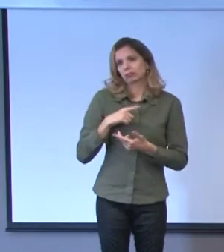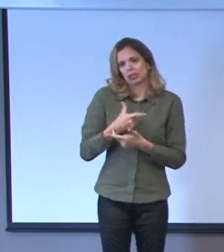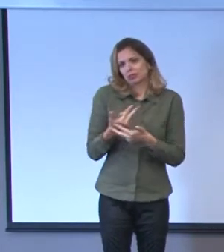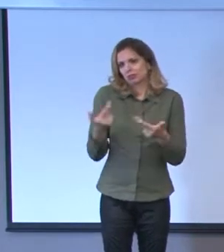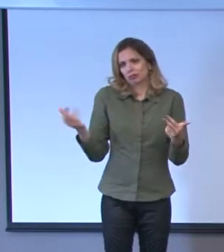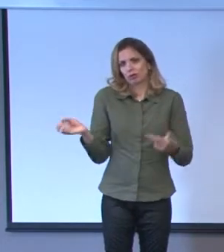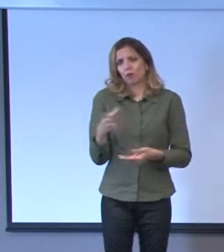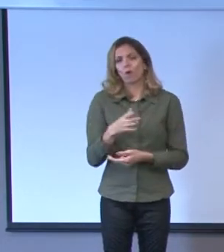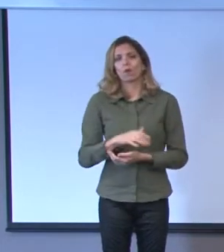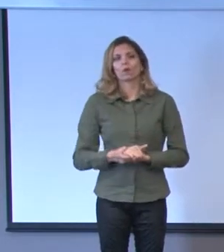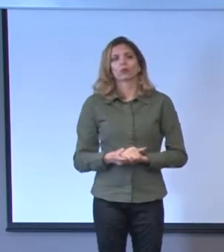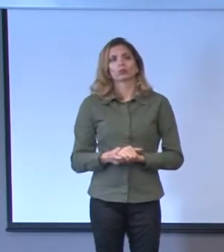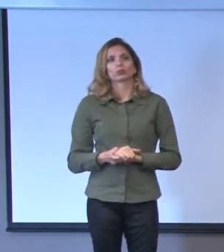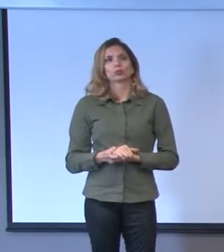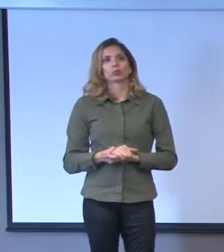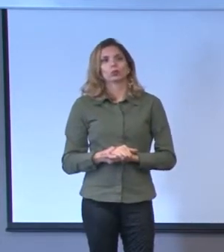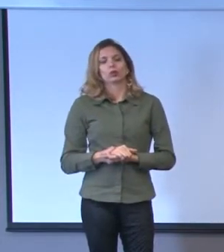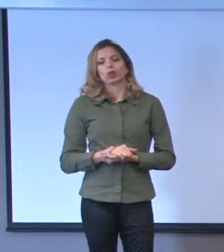Novas